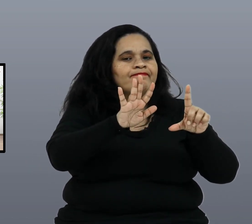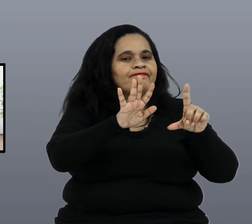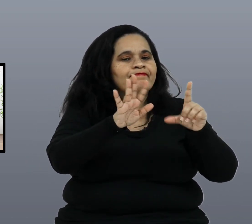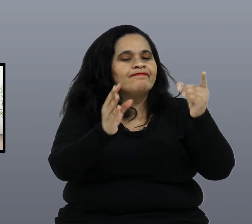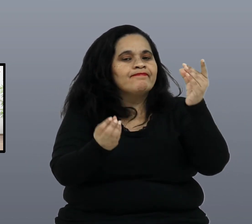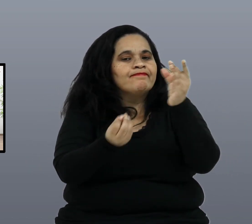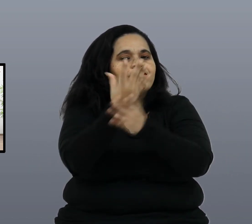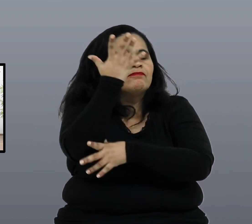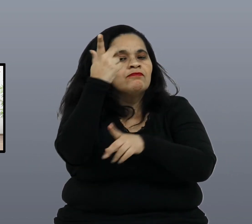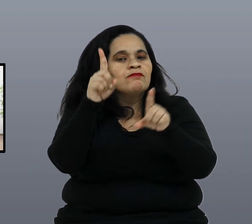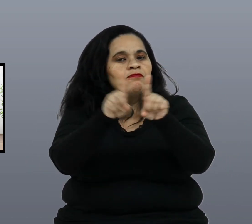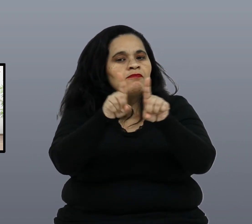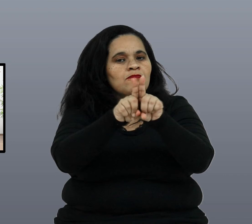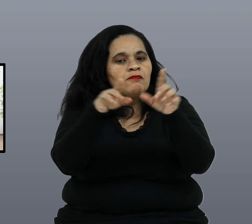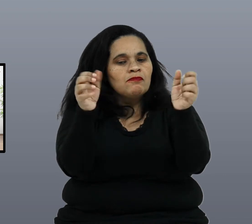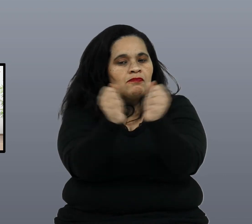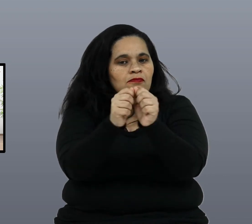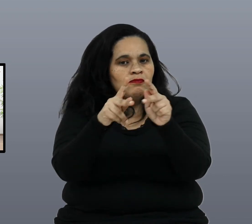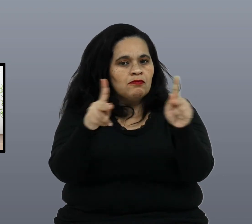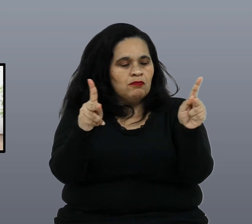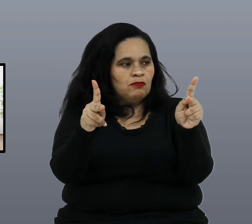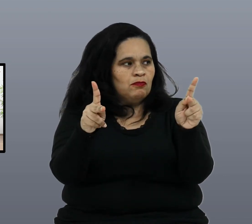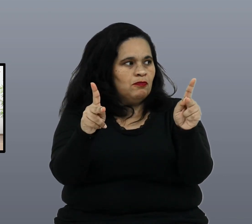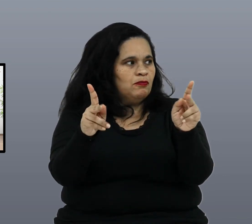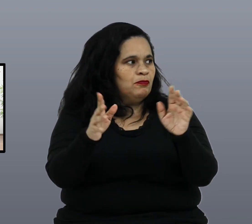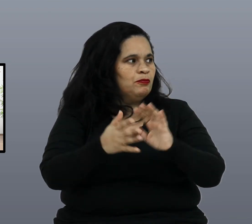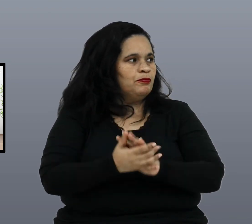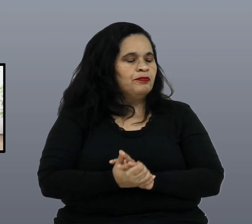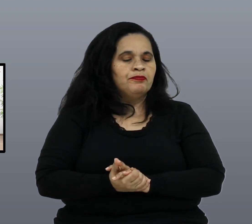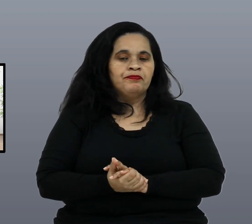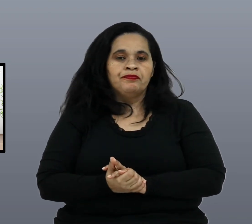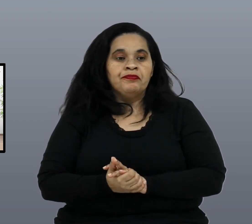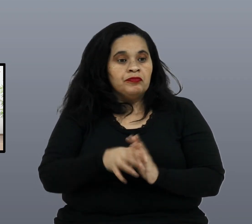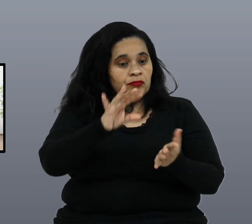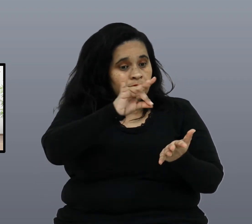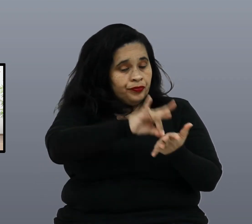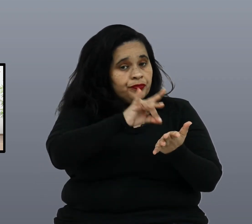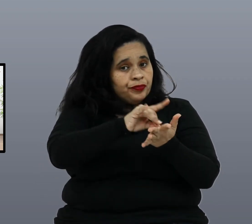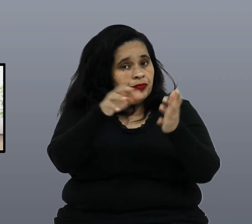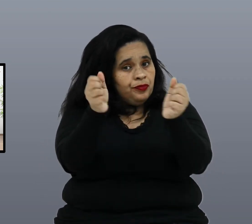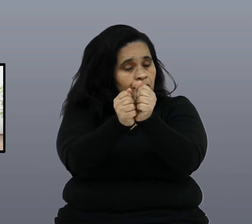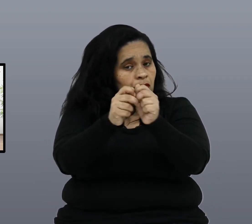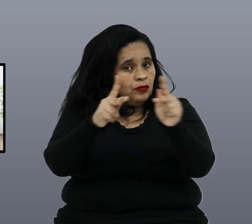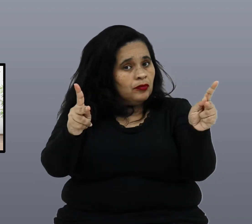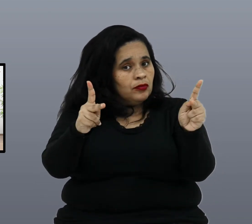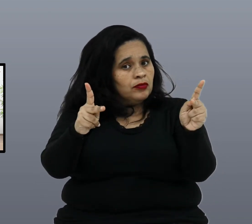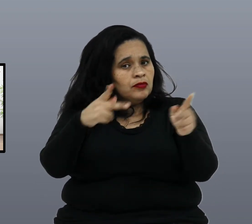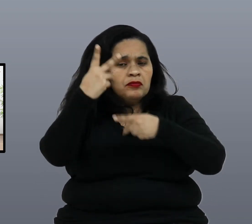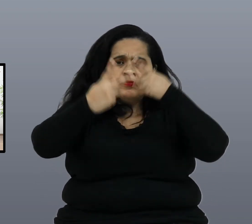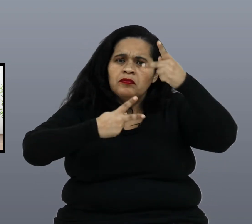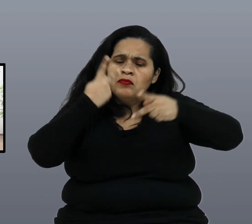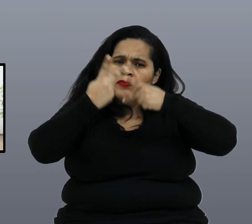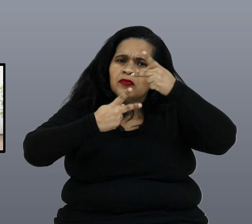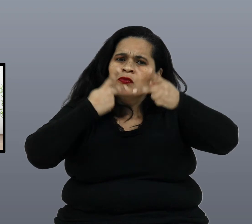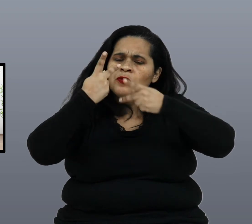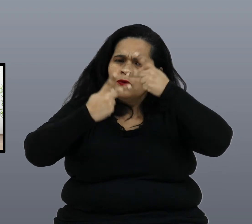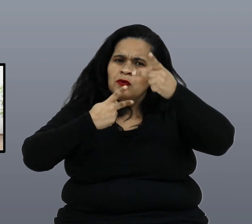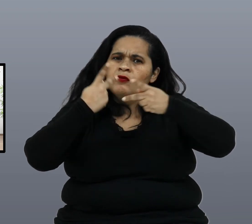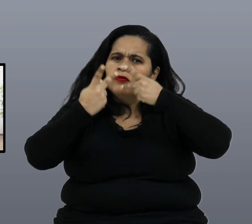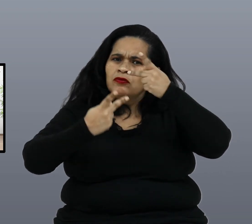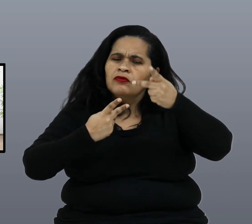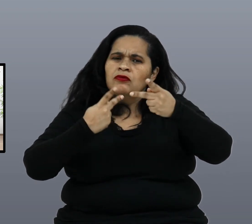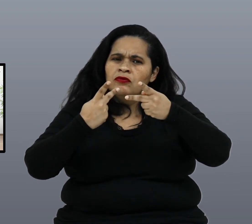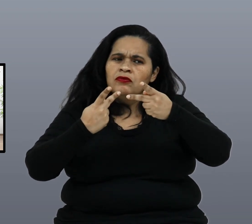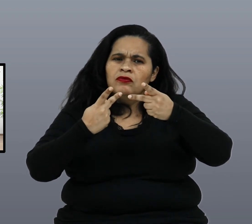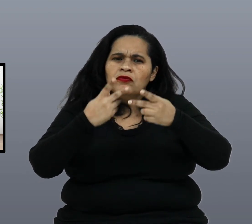no livro do Apocalipse. Apocalipse fala 42 meses, né? Que é a mesma coisa. Eu falei